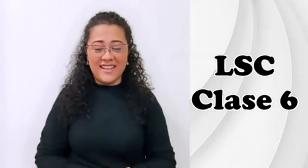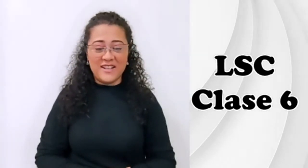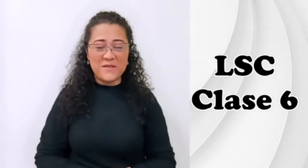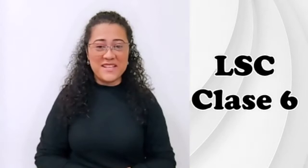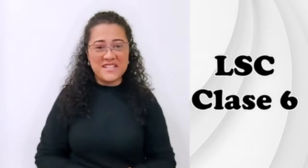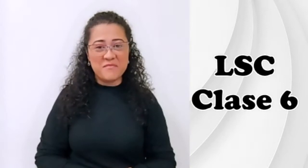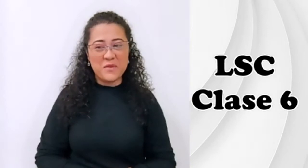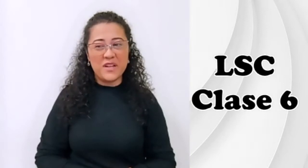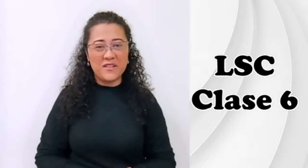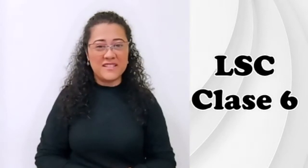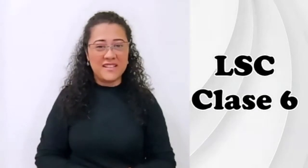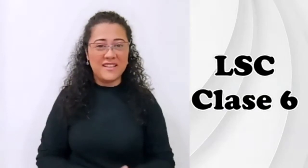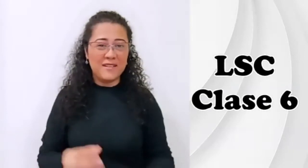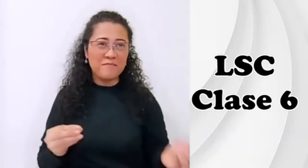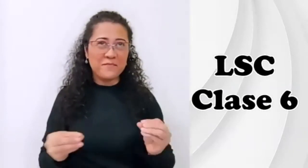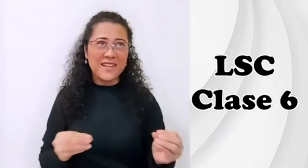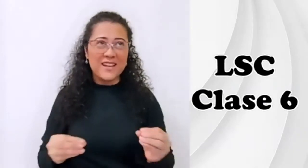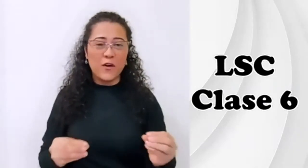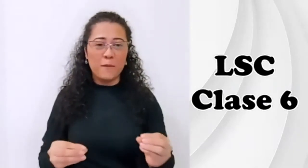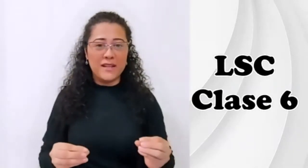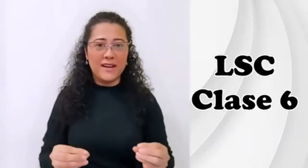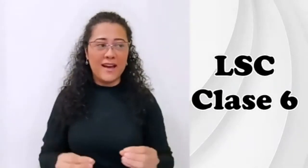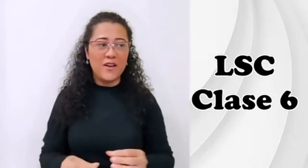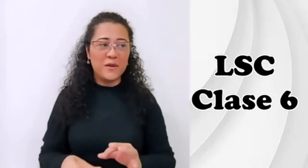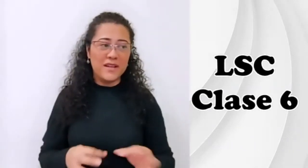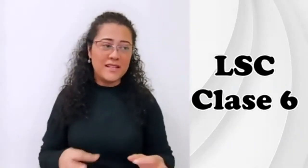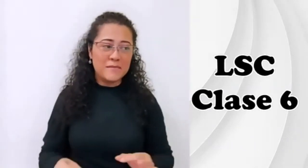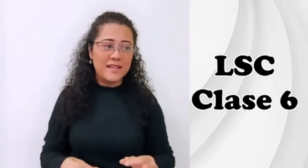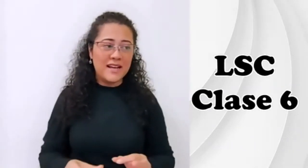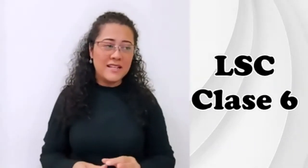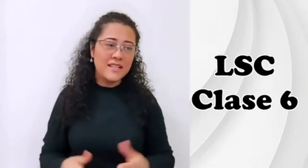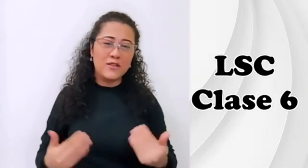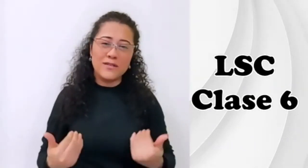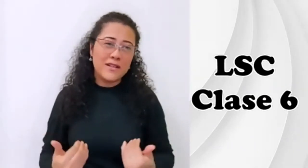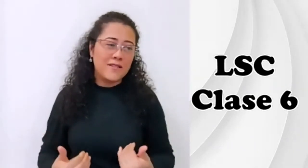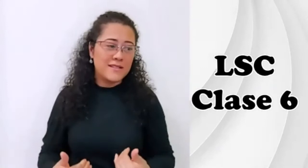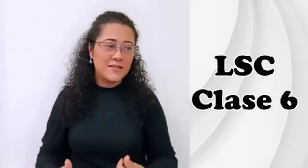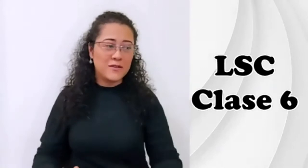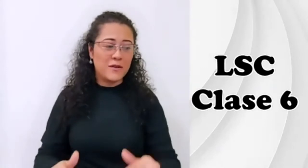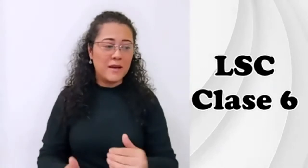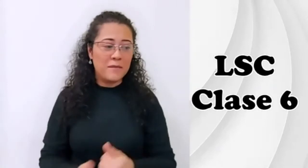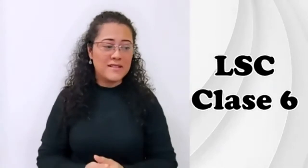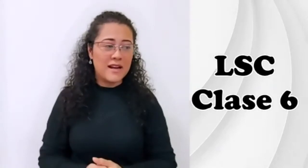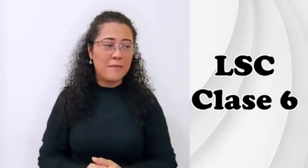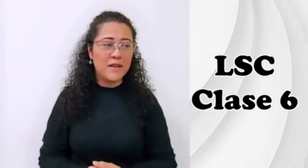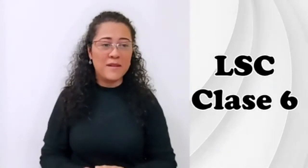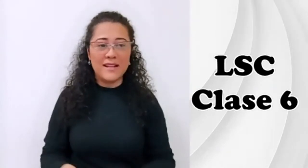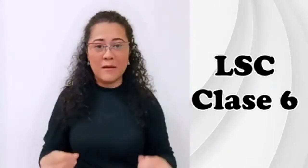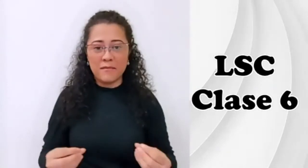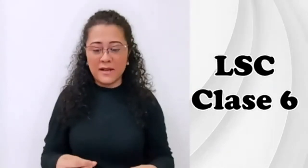¿cómo se dice? Un poquito bastante complicado poder explicar allí, entonces a veces nos toca pensar rápidamente en la